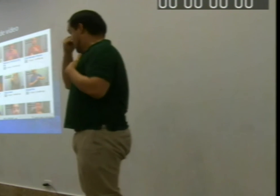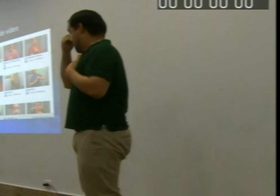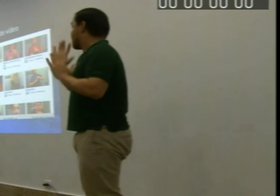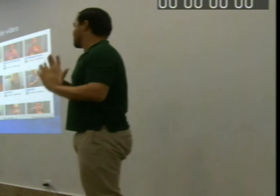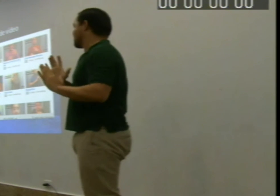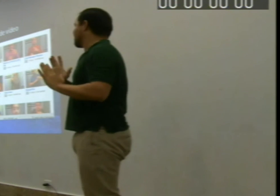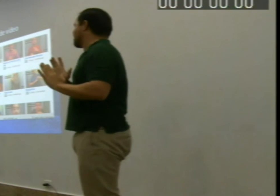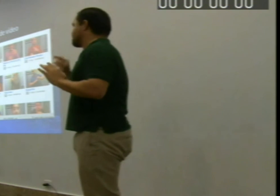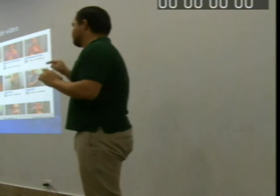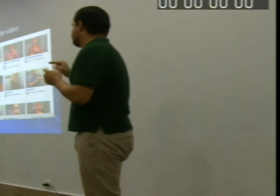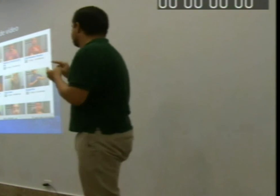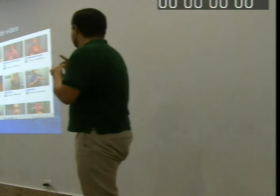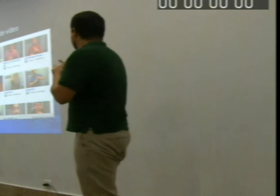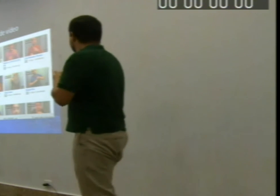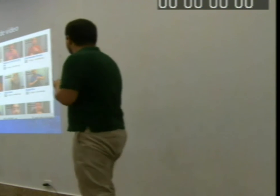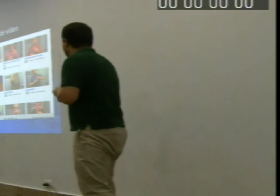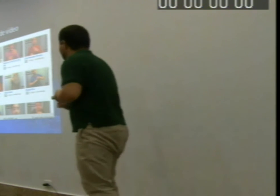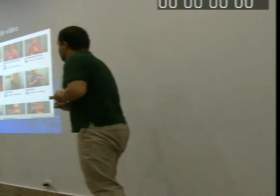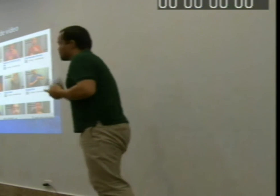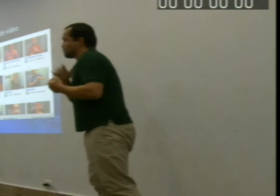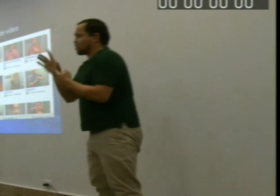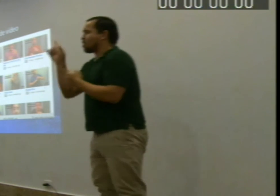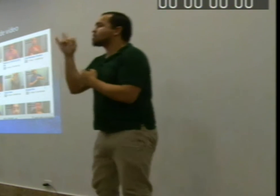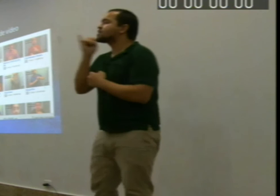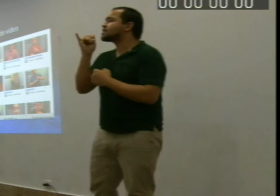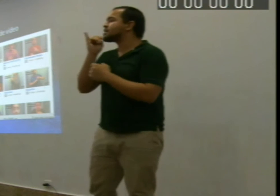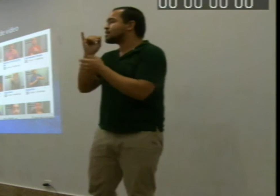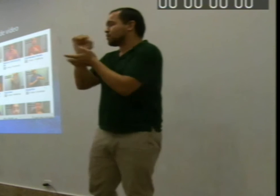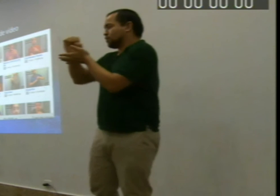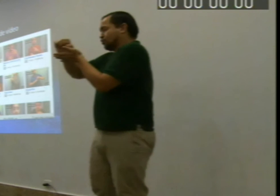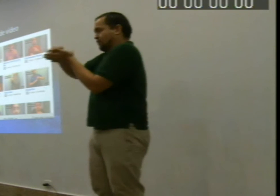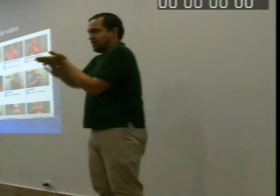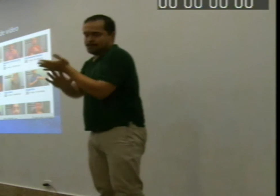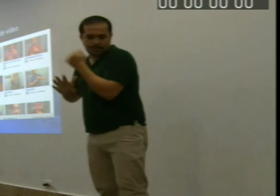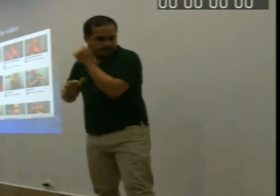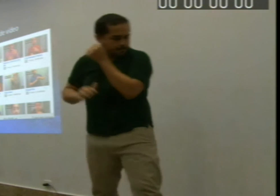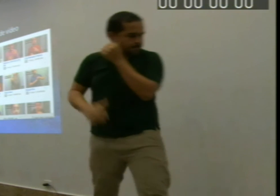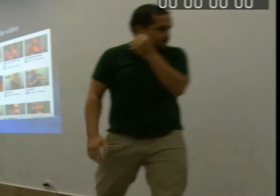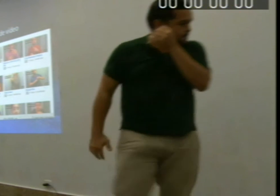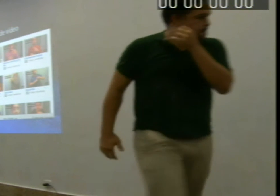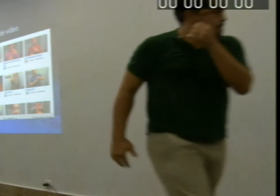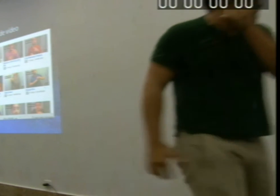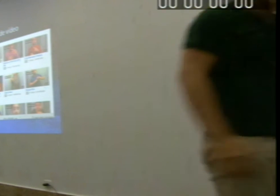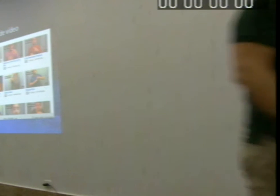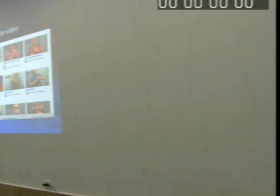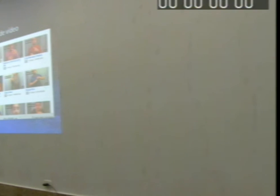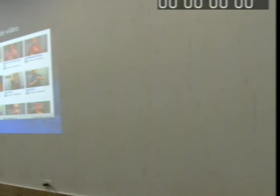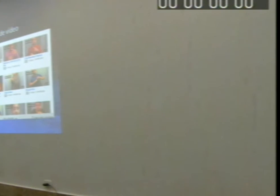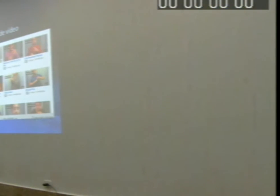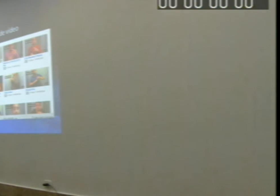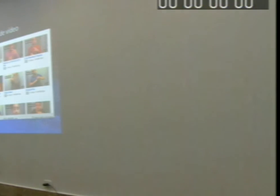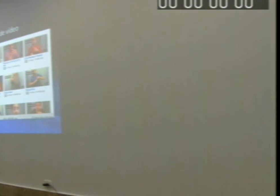percebi que na minha experiência isso acontecia eu vou mostrar um exemplo de